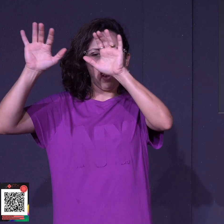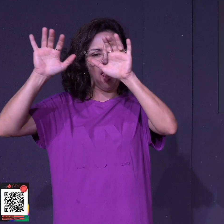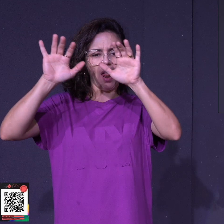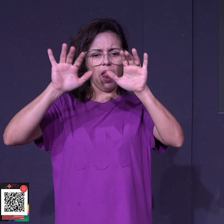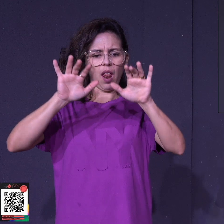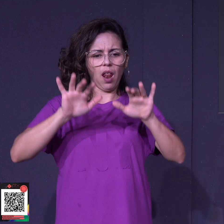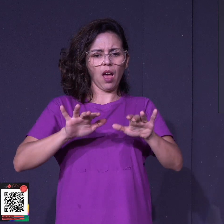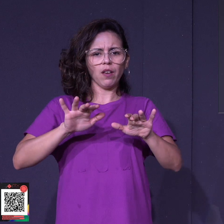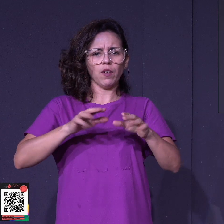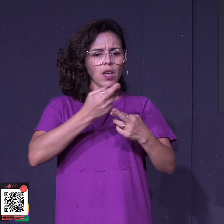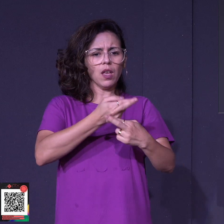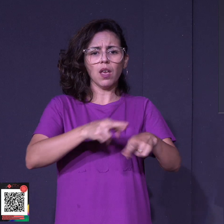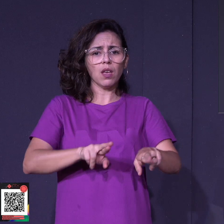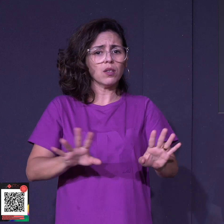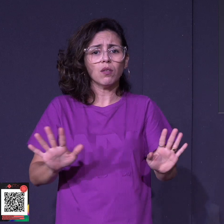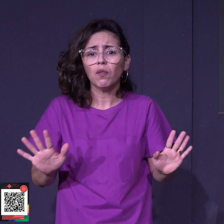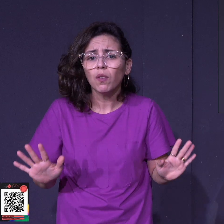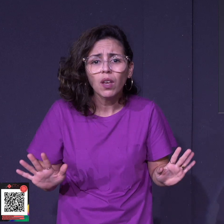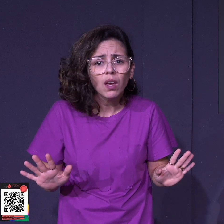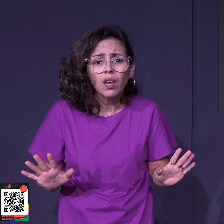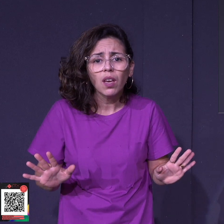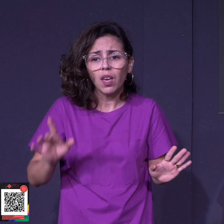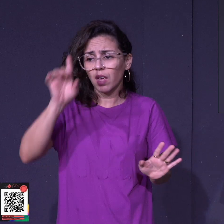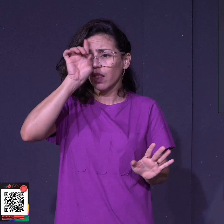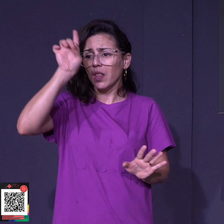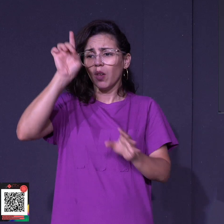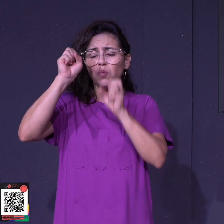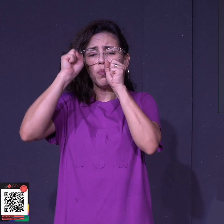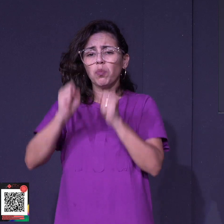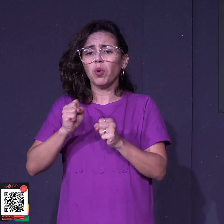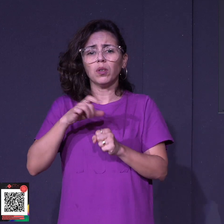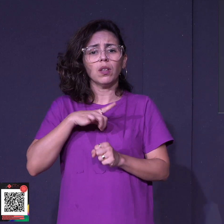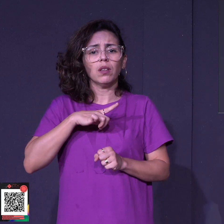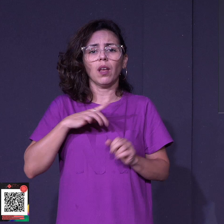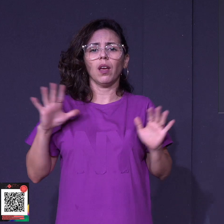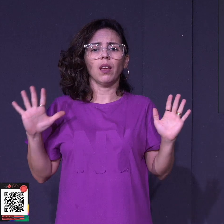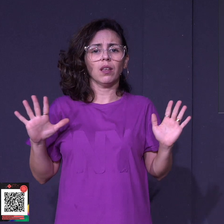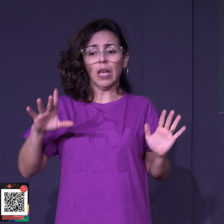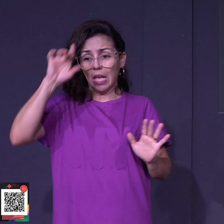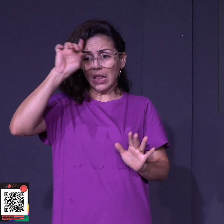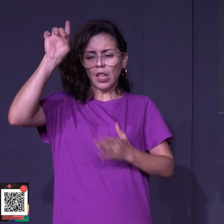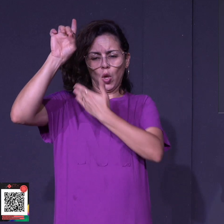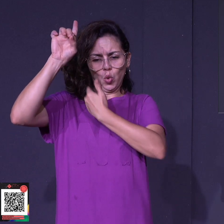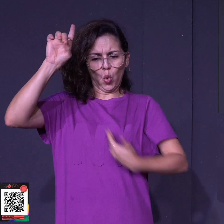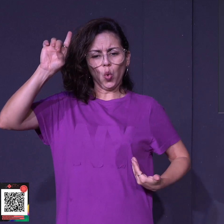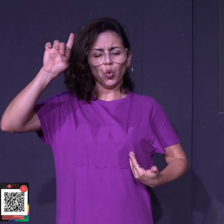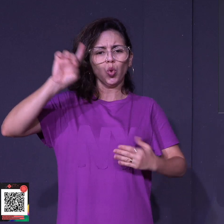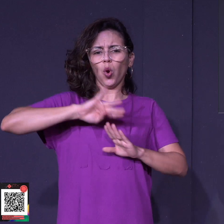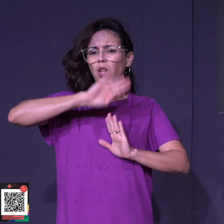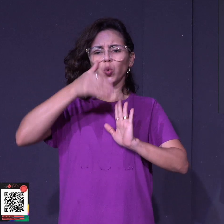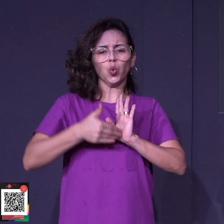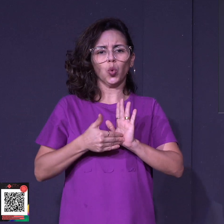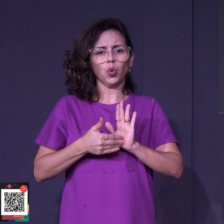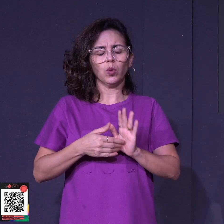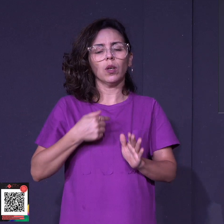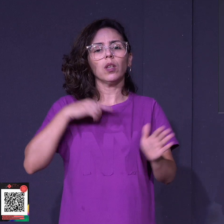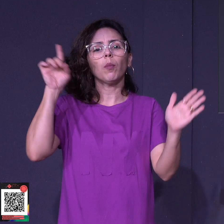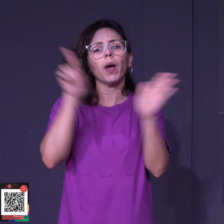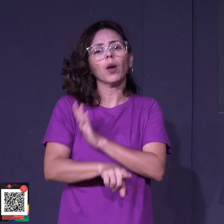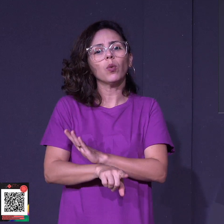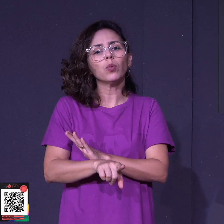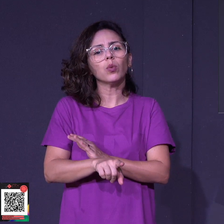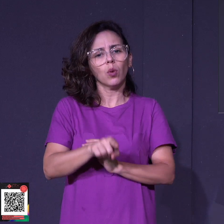quê? Porque o Senhor estava no controle. Aí é uma questão fundamental. Deus está no controle da tua vida? Não minta não,